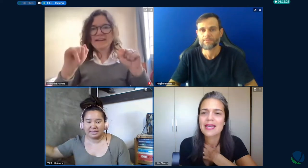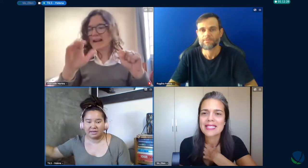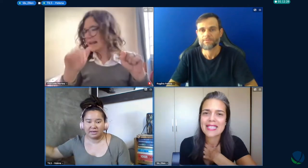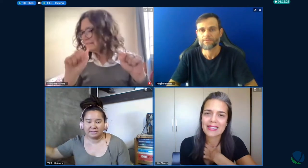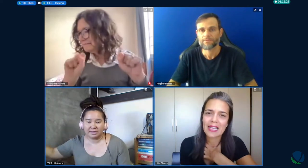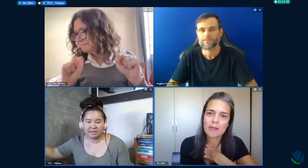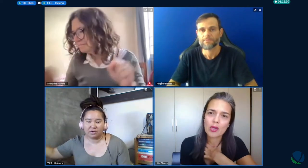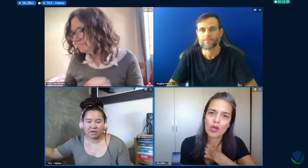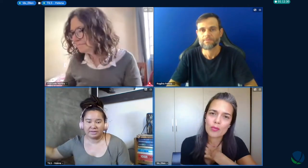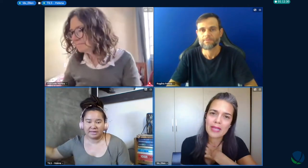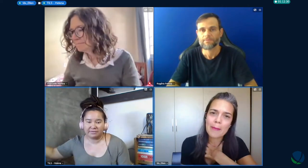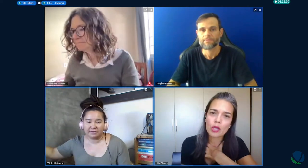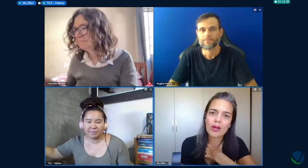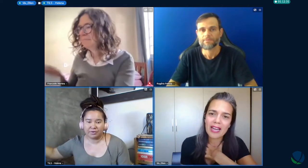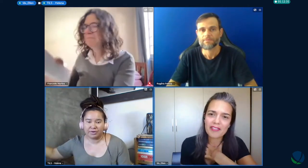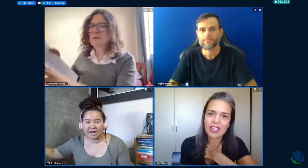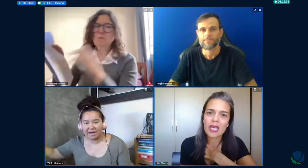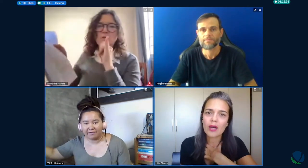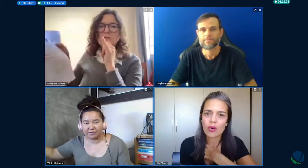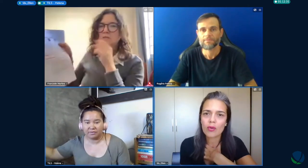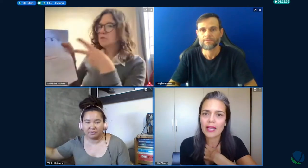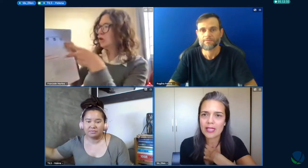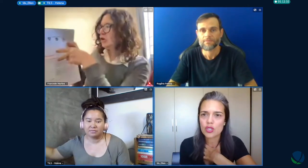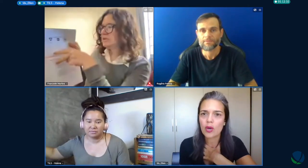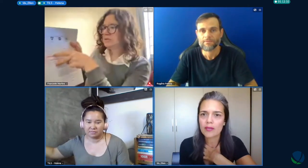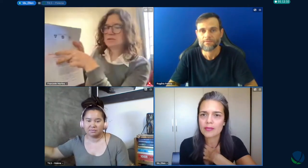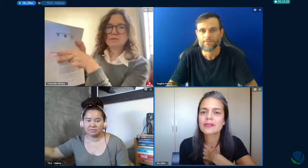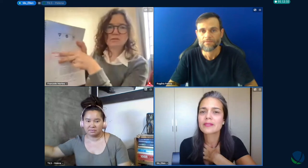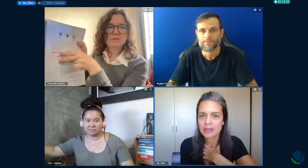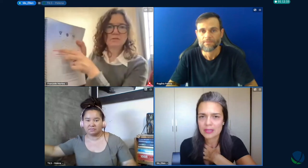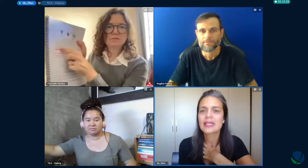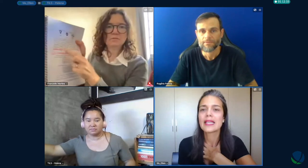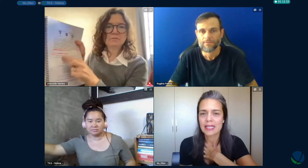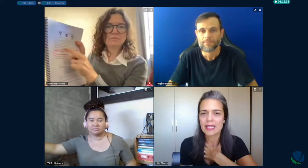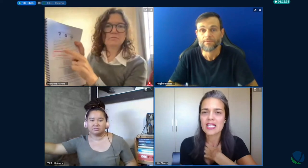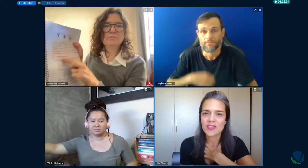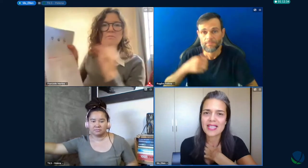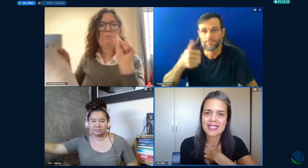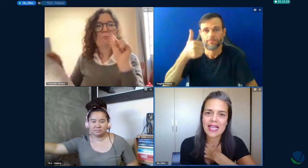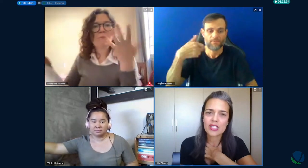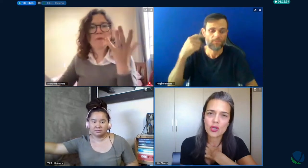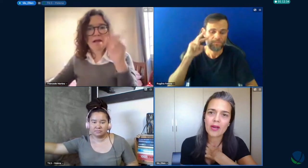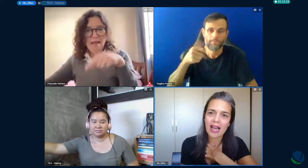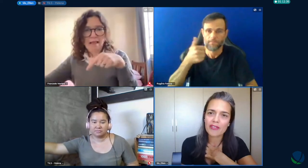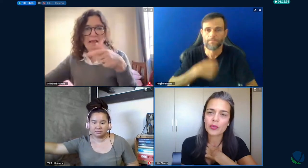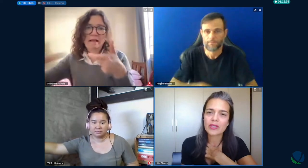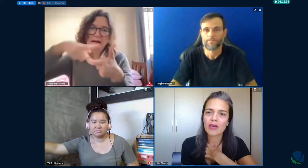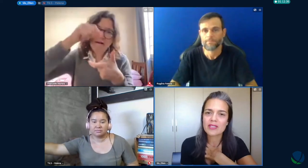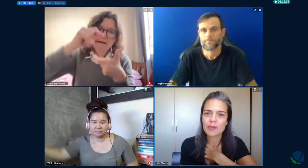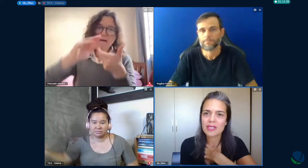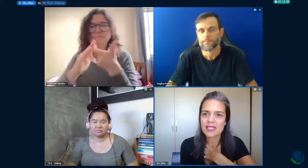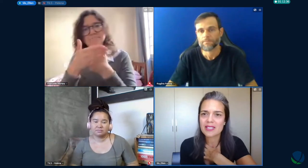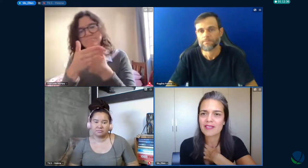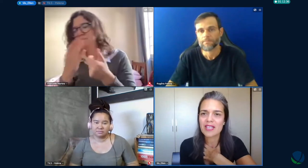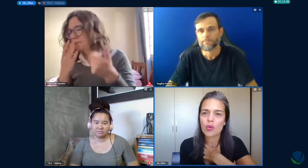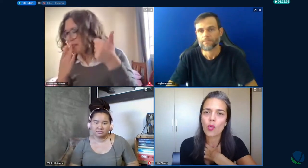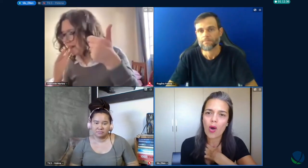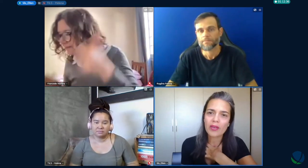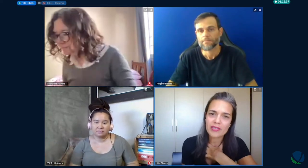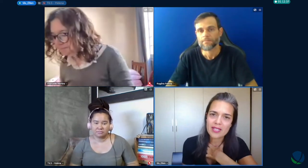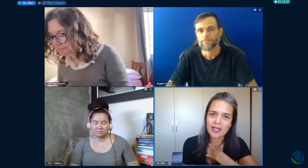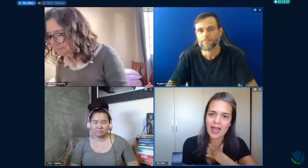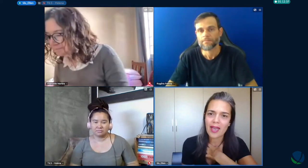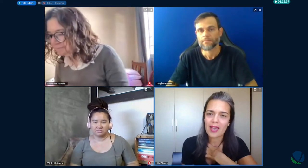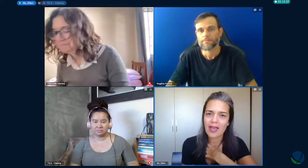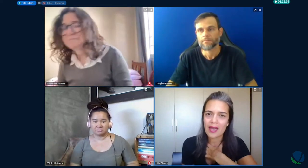Às vezes Se é ele escreve terminografia terminográfico. ou lexicográfico. E às vezes lexicográfico. Então, você precisa ver